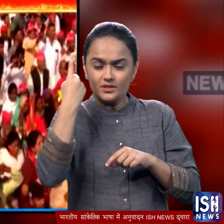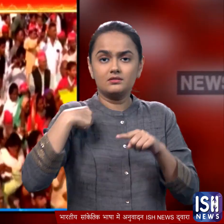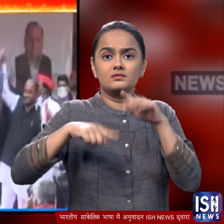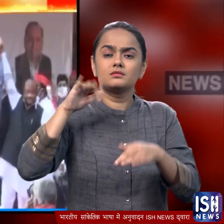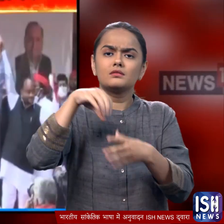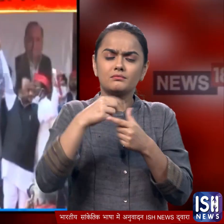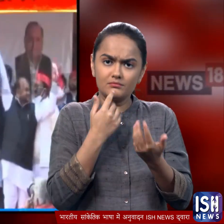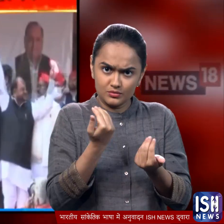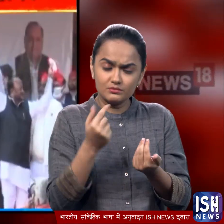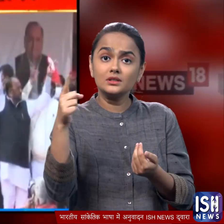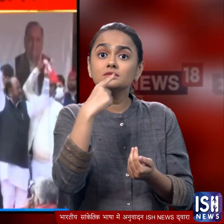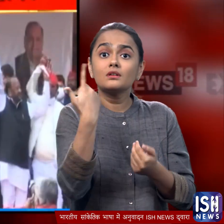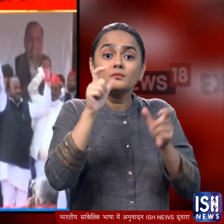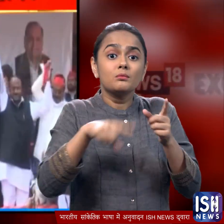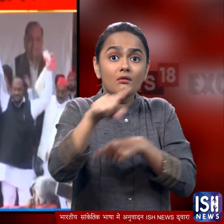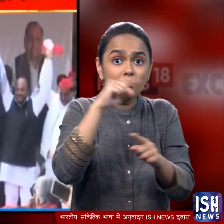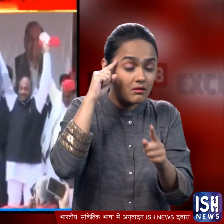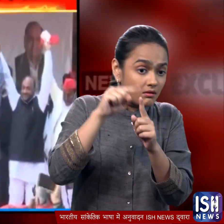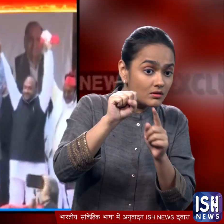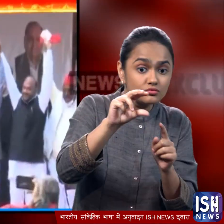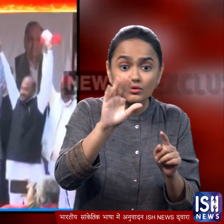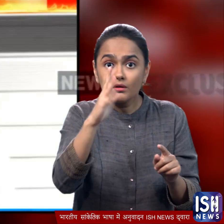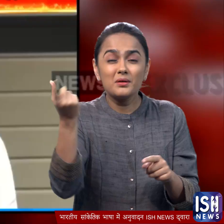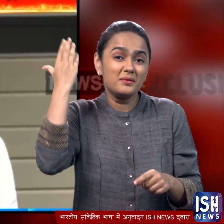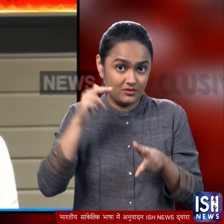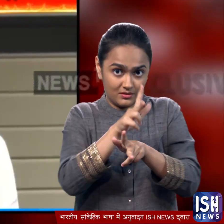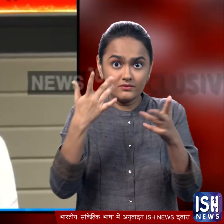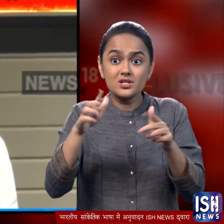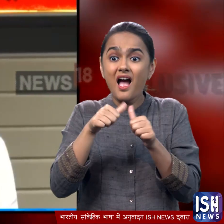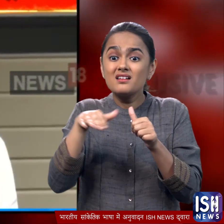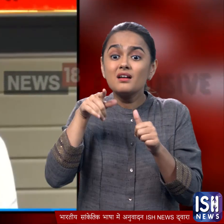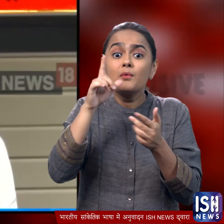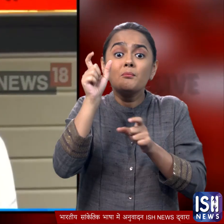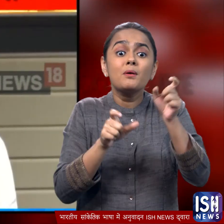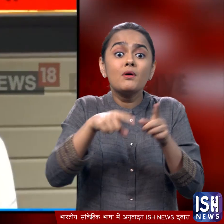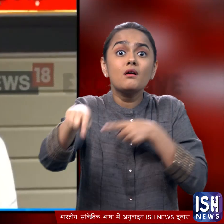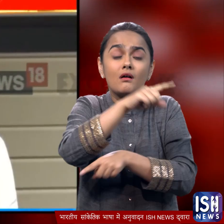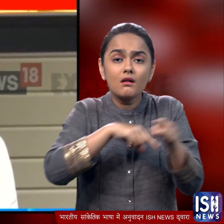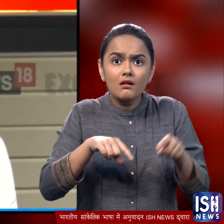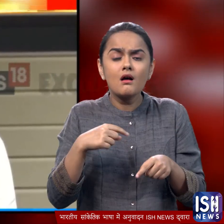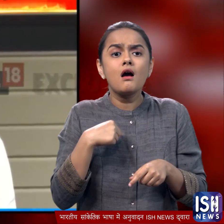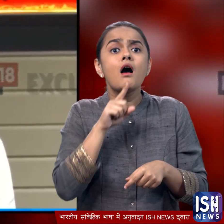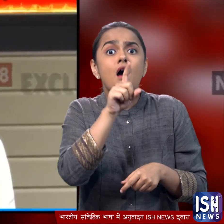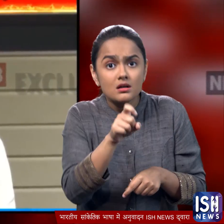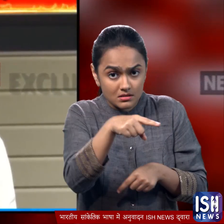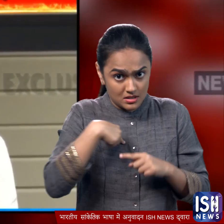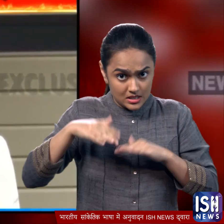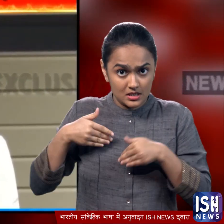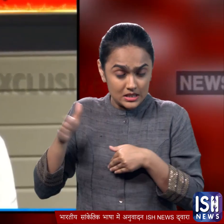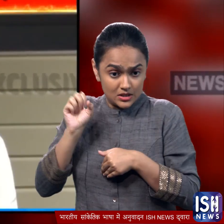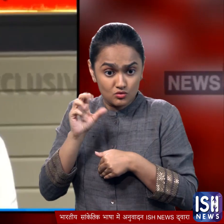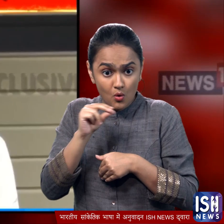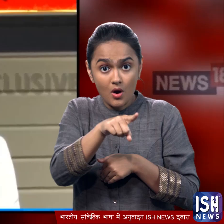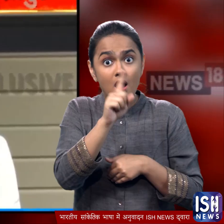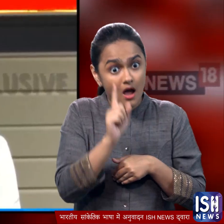लड़ सकते हैं, जिस पर उन्होंने वहां की जनता की राय लेने की बात कही थी। मैं आजमगढ़ की जनता से अनुमति लेकर के